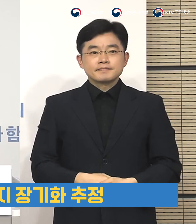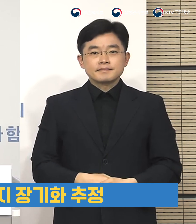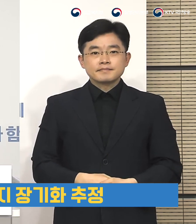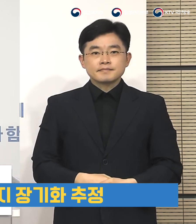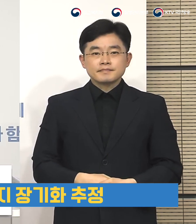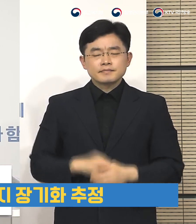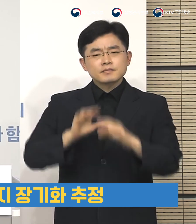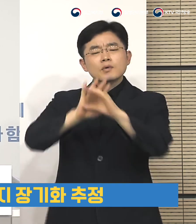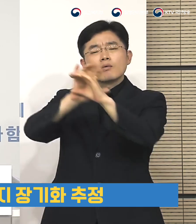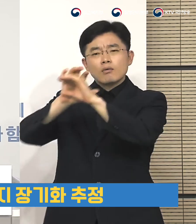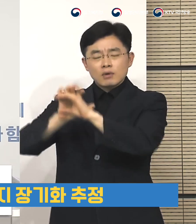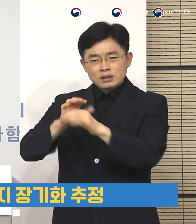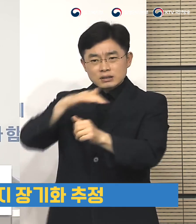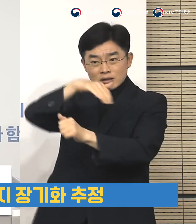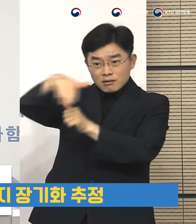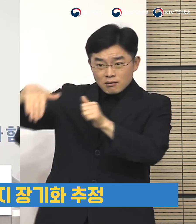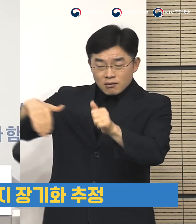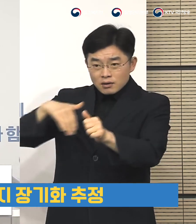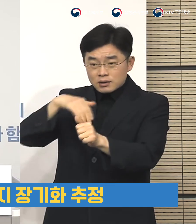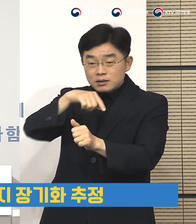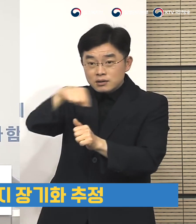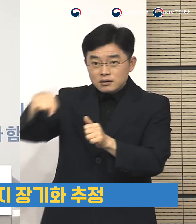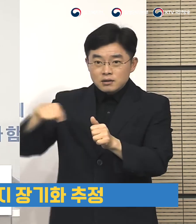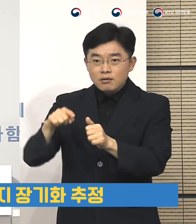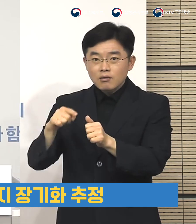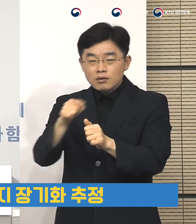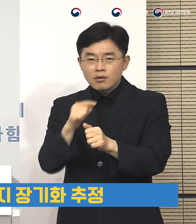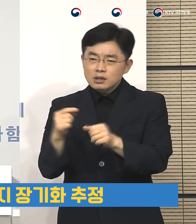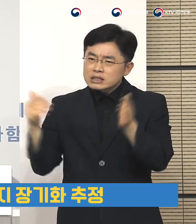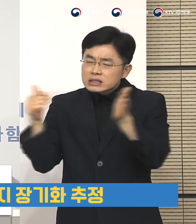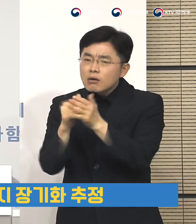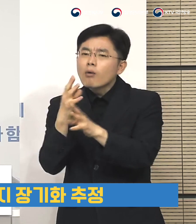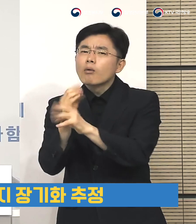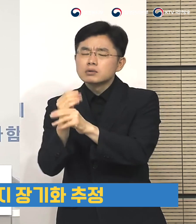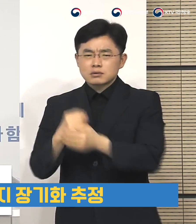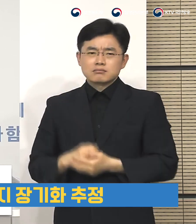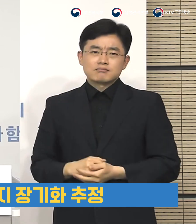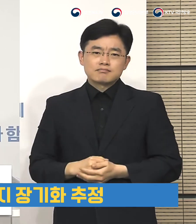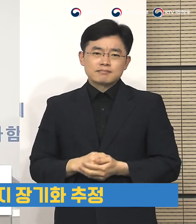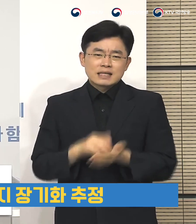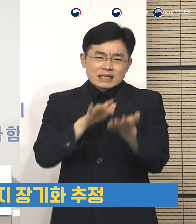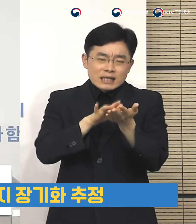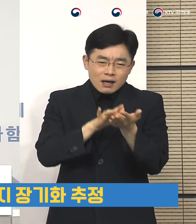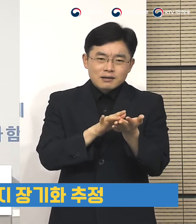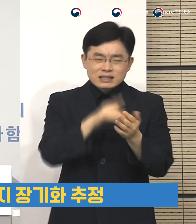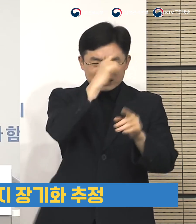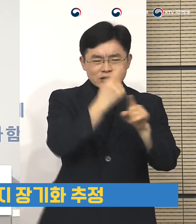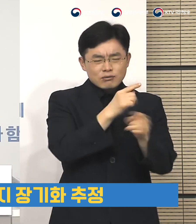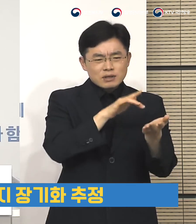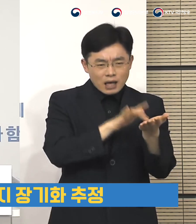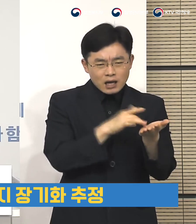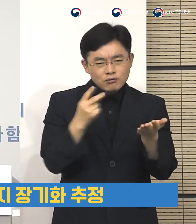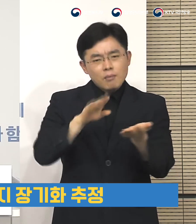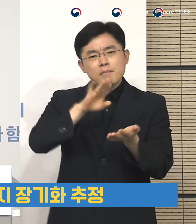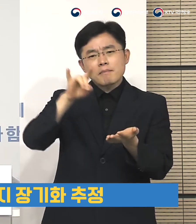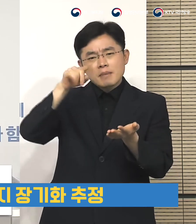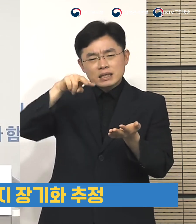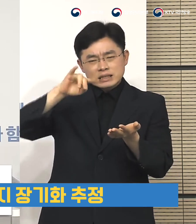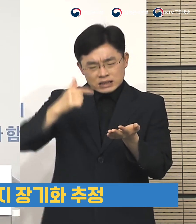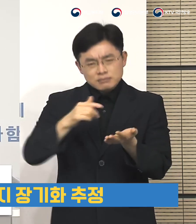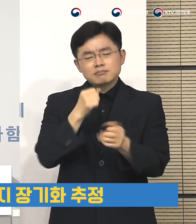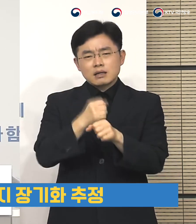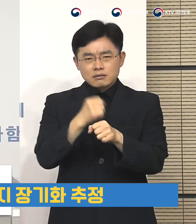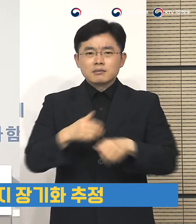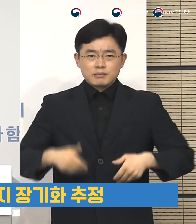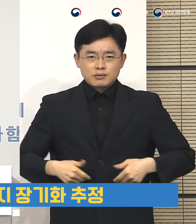코로나19 상황은 치료제와 백신이 개발될 때까지 장기화되는 것이 불가피합니다. 세계적인